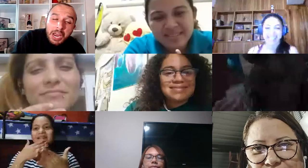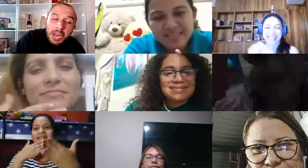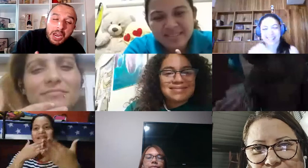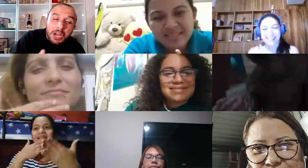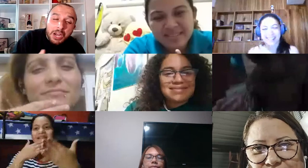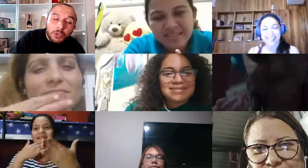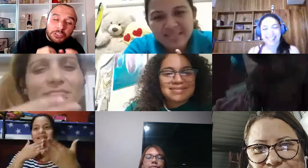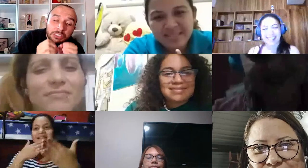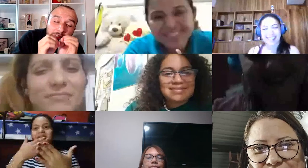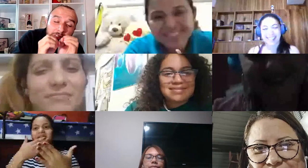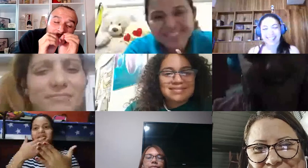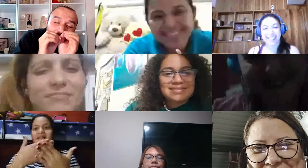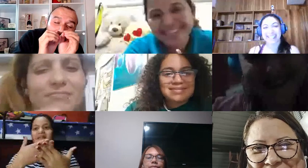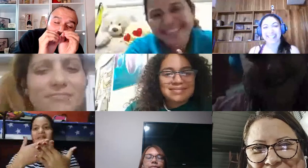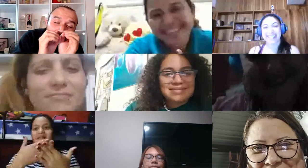Buenas